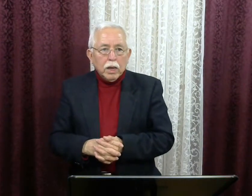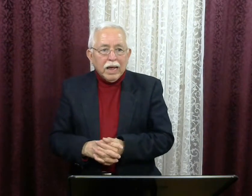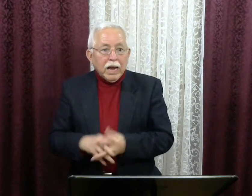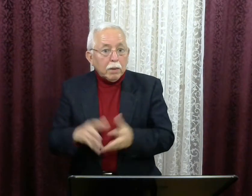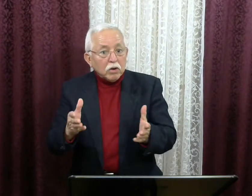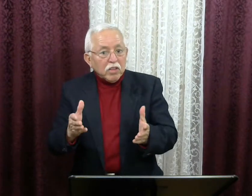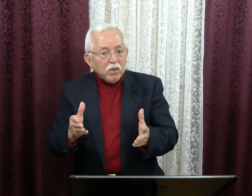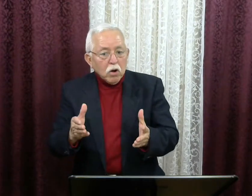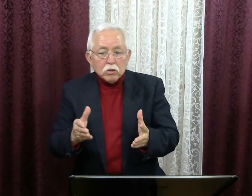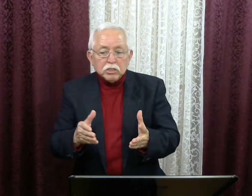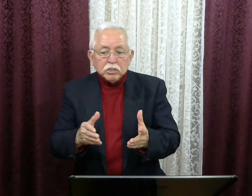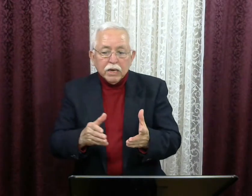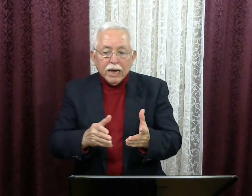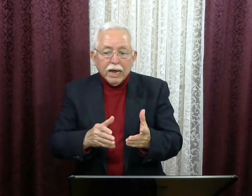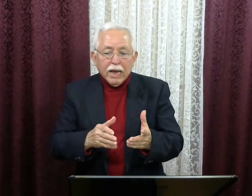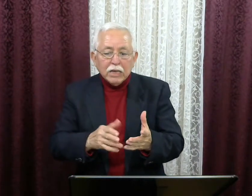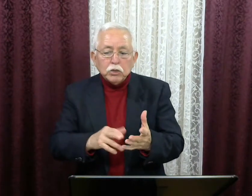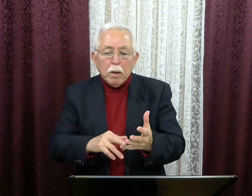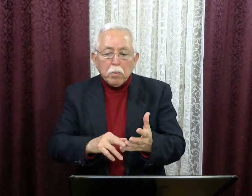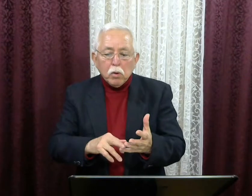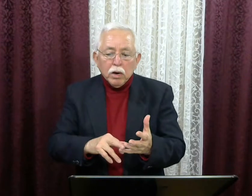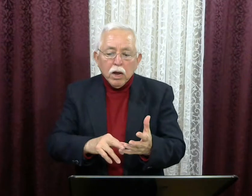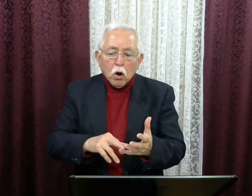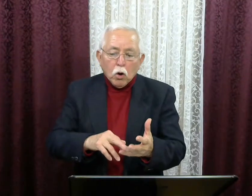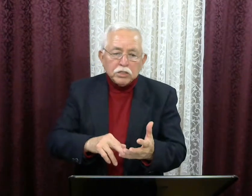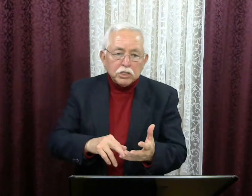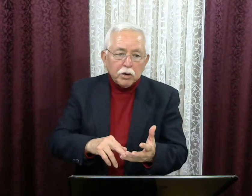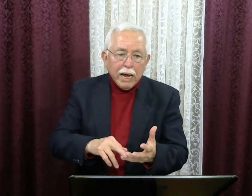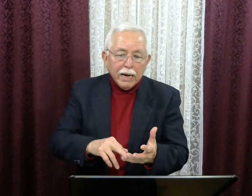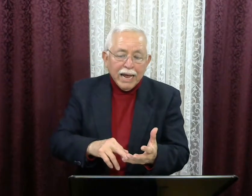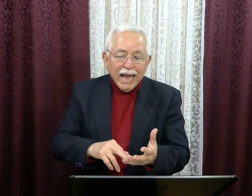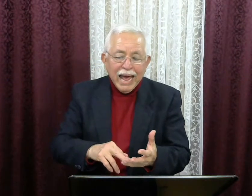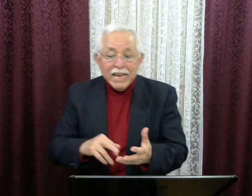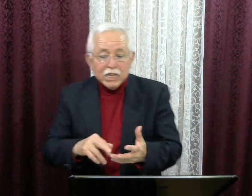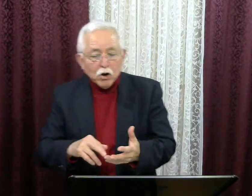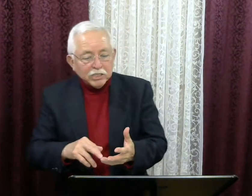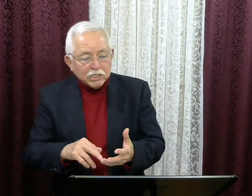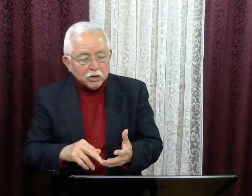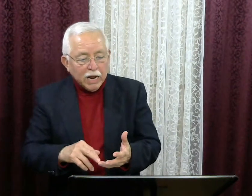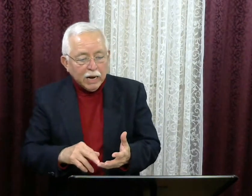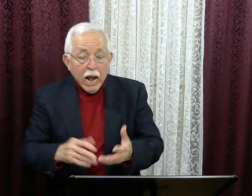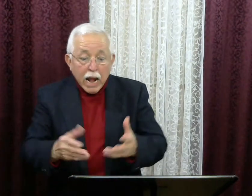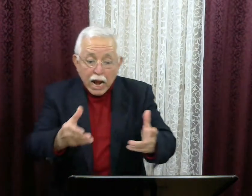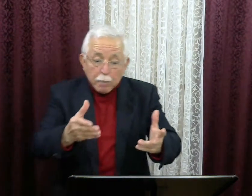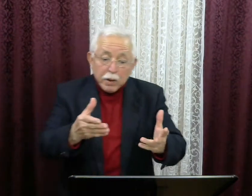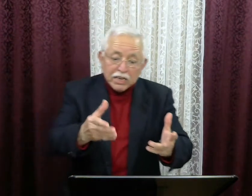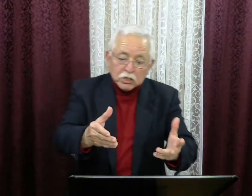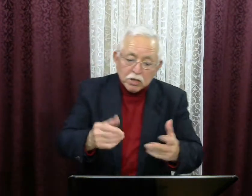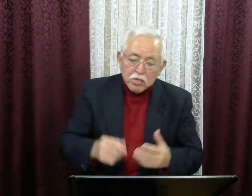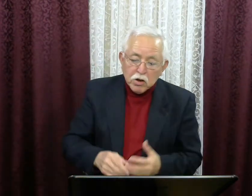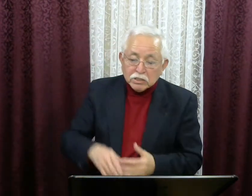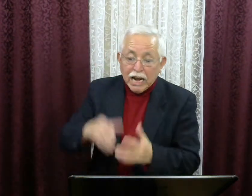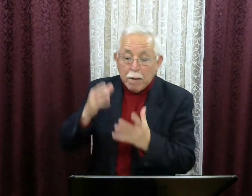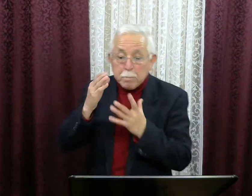El amor de Dios es un amor condicional e incondicional. La plenitud de Dios, la